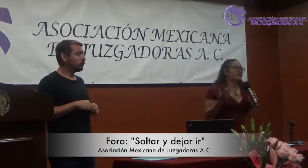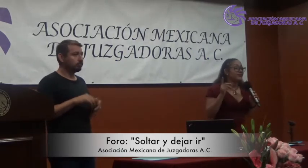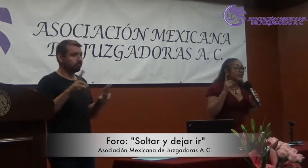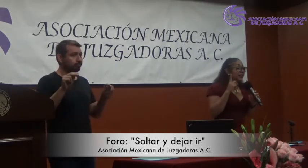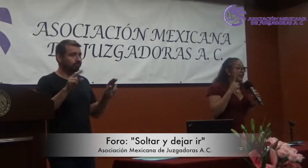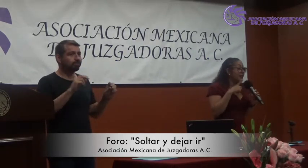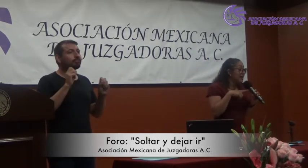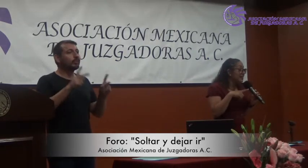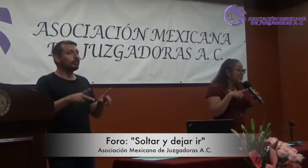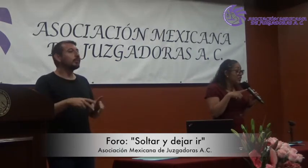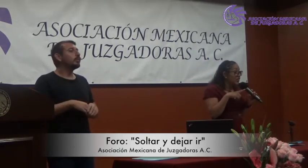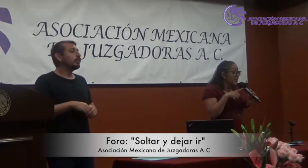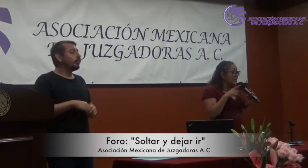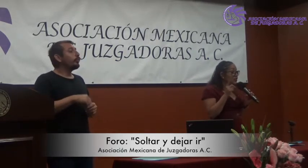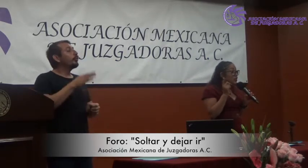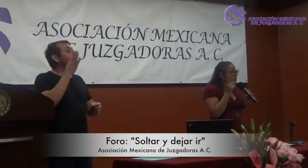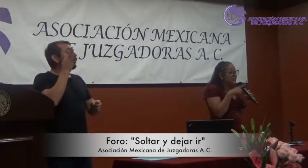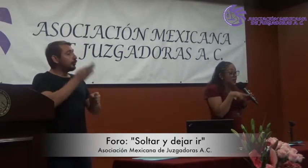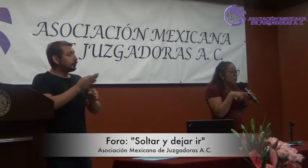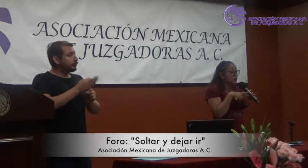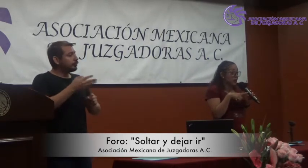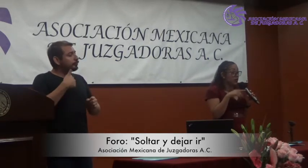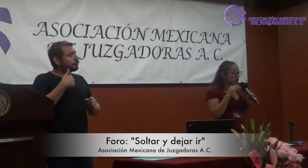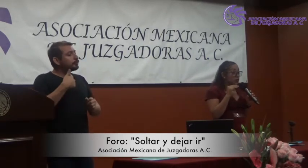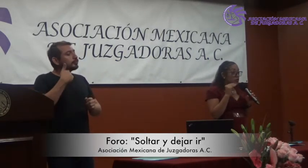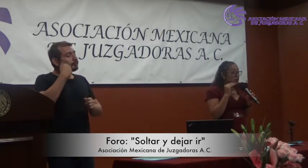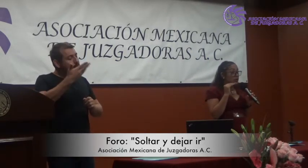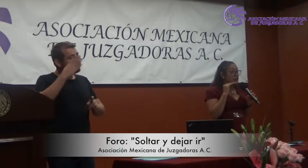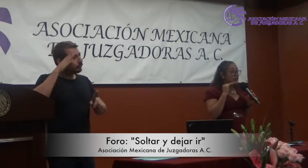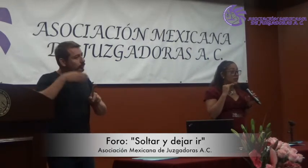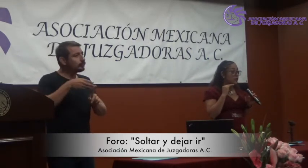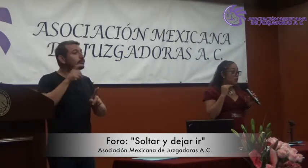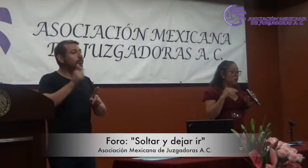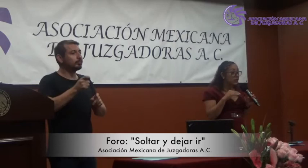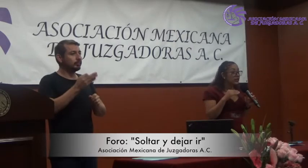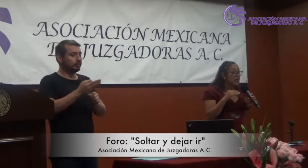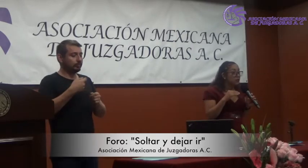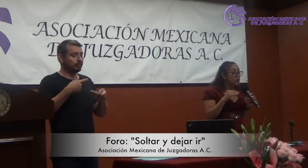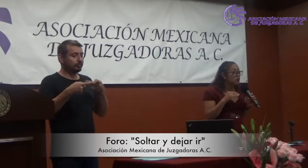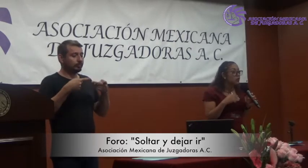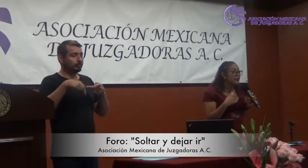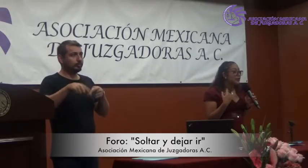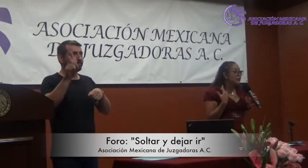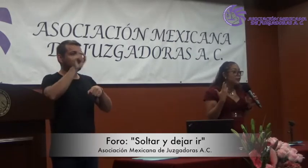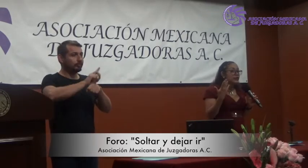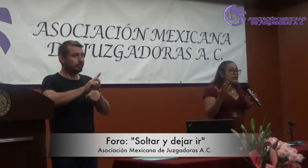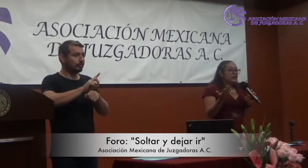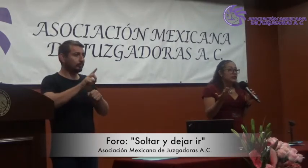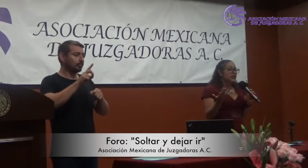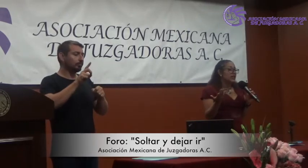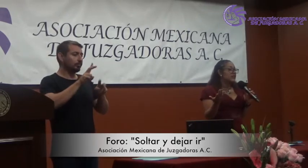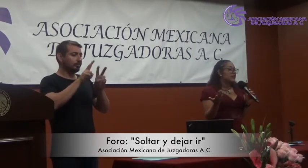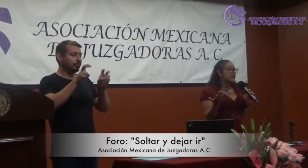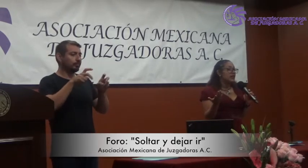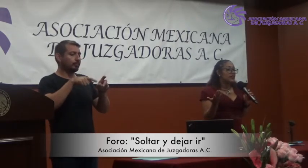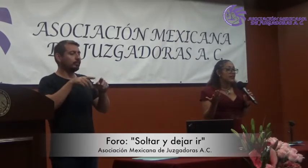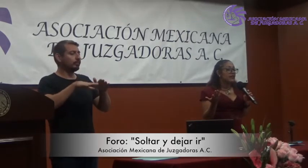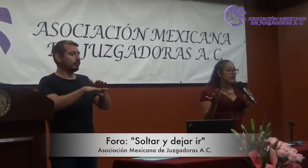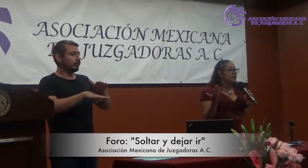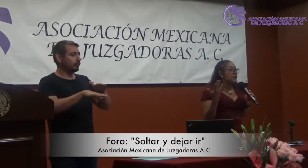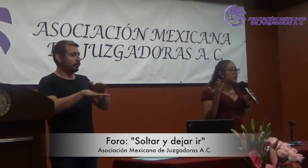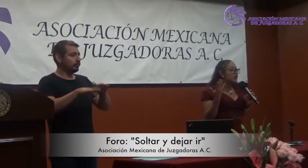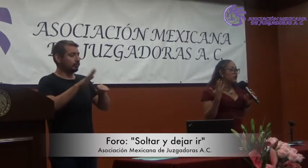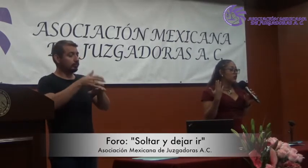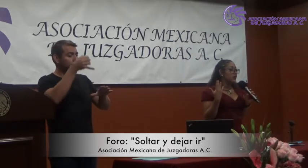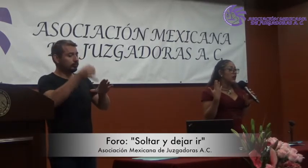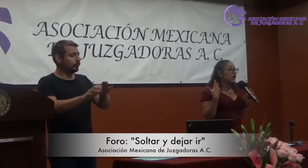Bueno, la intención de esto es que está preparado, justo como les decía, con un acercamiento muy básico. Si es que ya